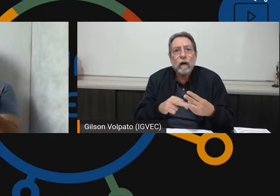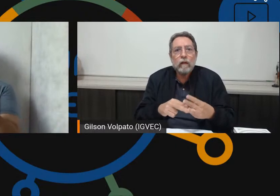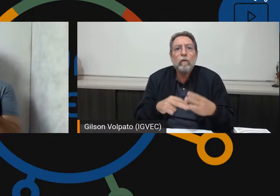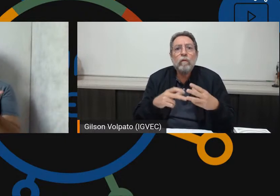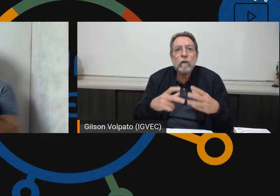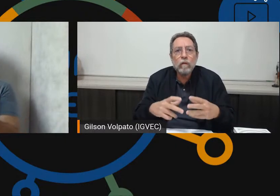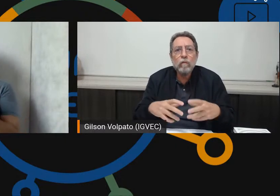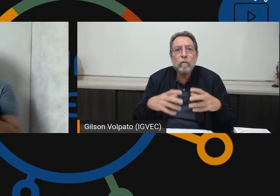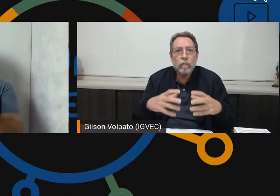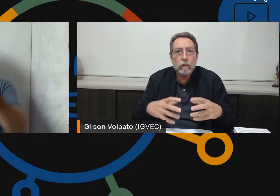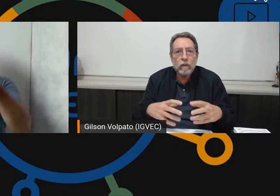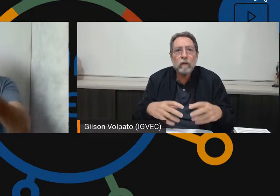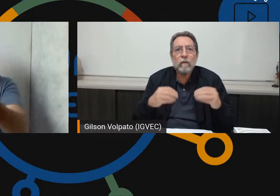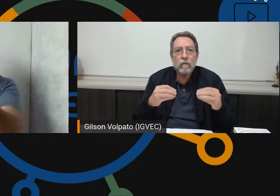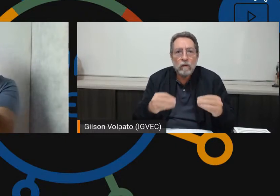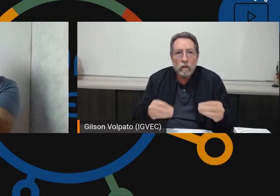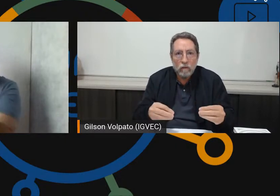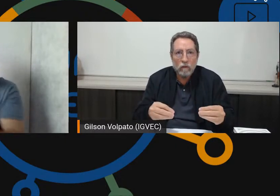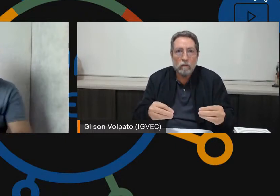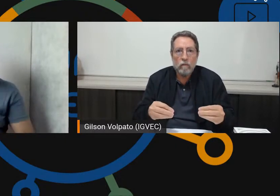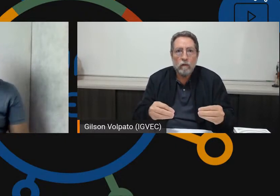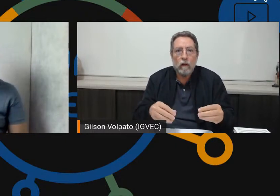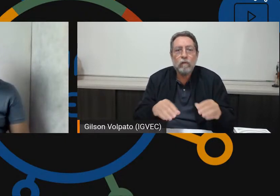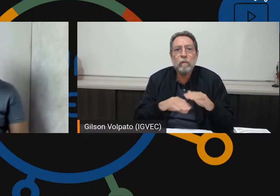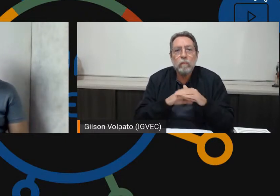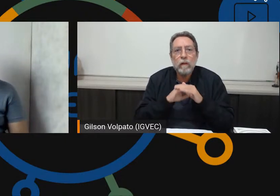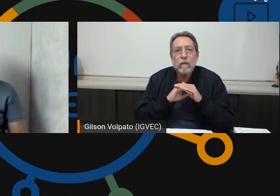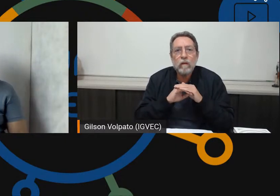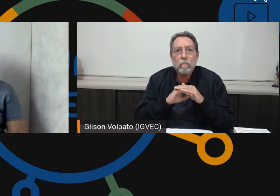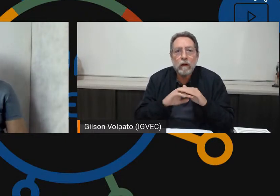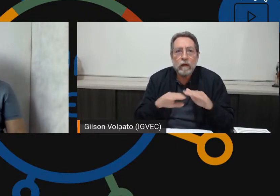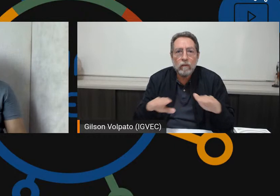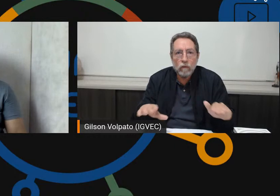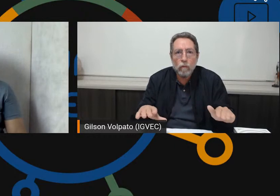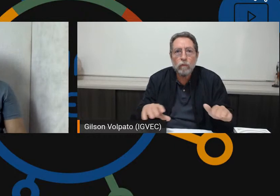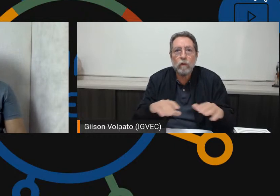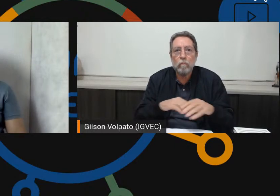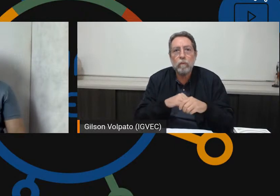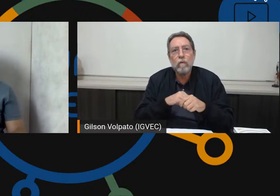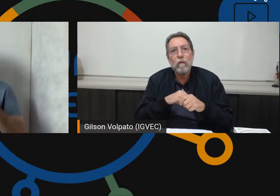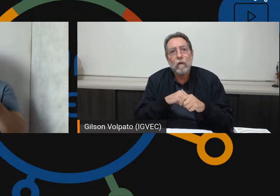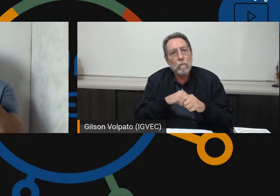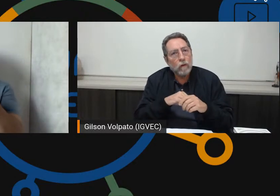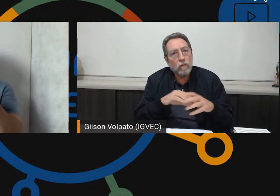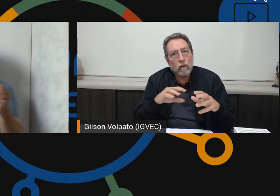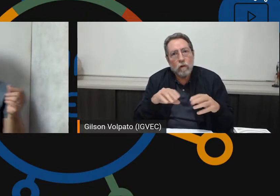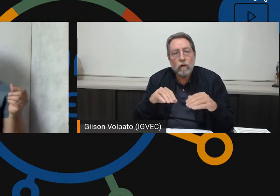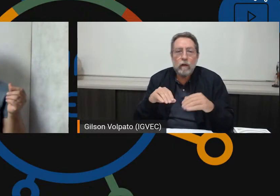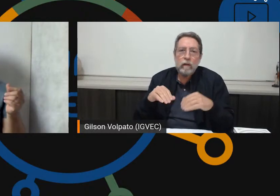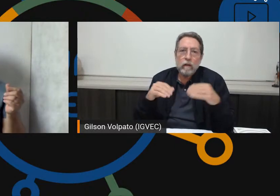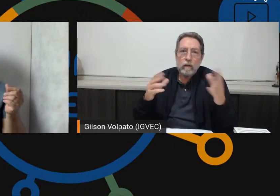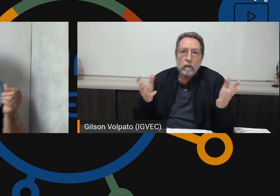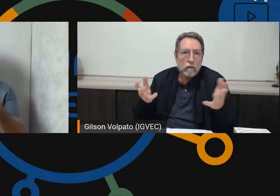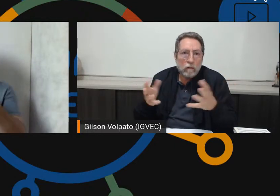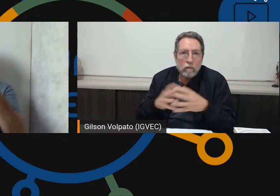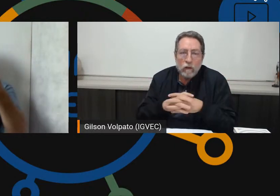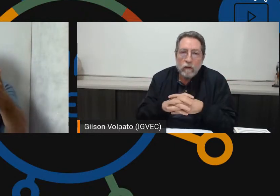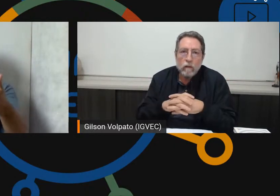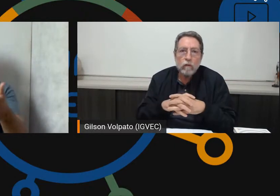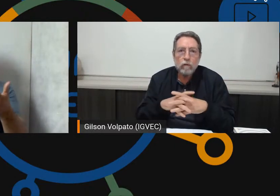equivocados, aquilo não vira ciência. Simplesmente desaparece com o tempo. Pode ser que alguém,